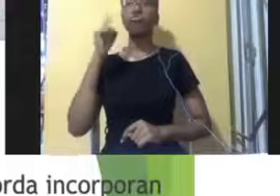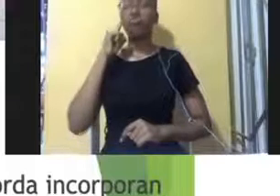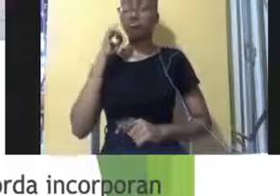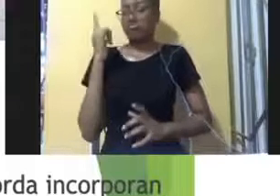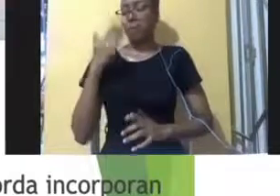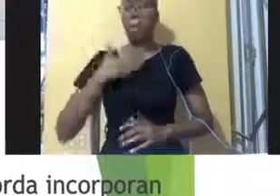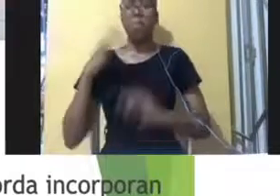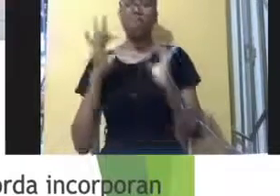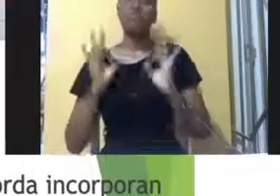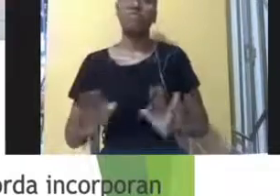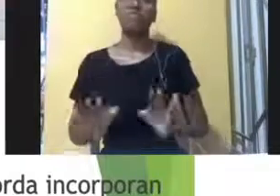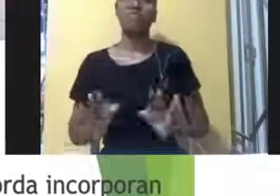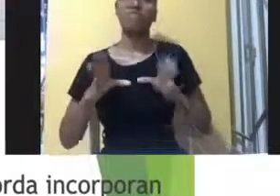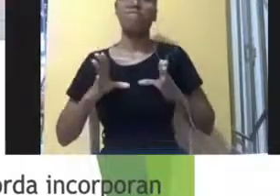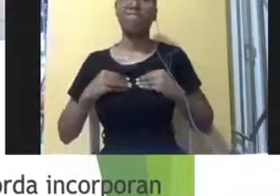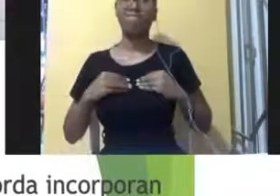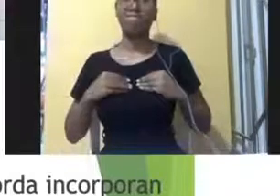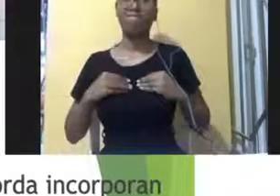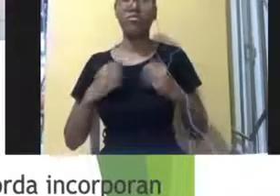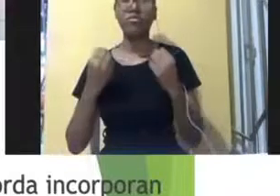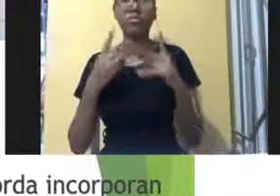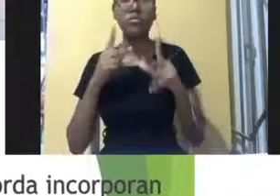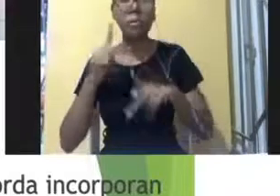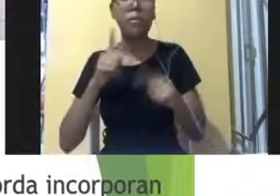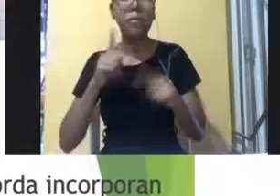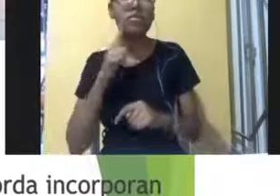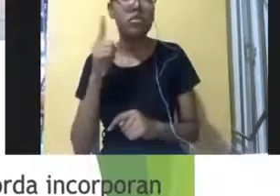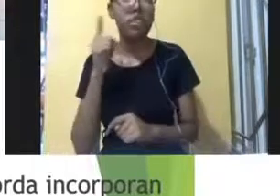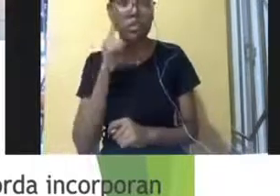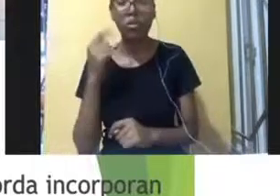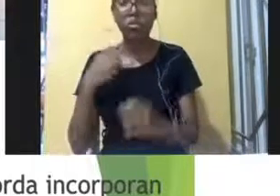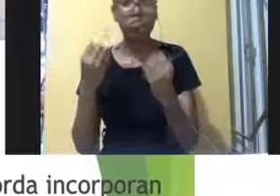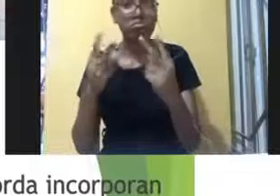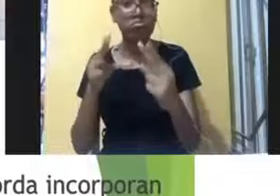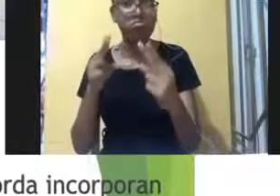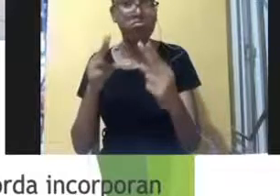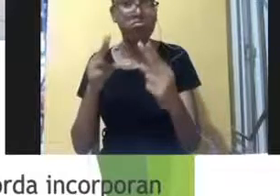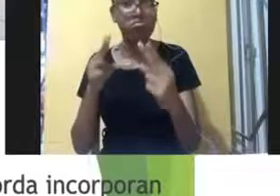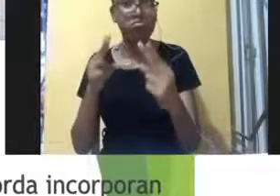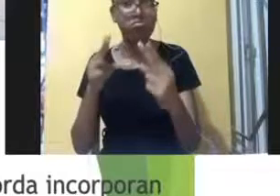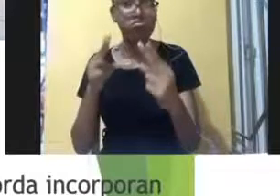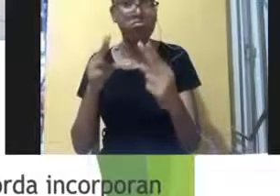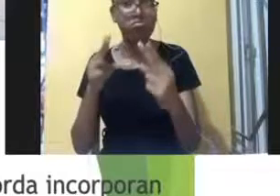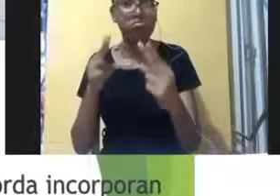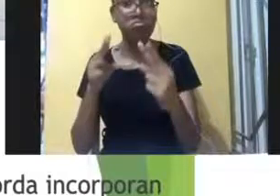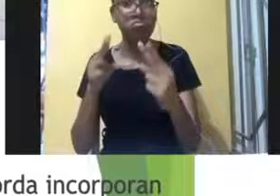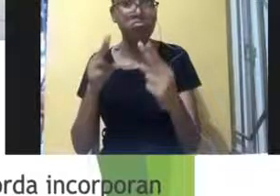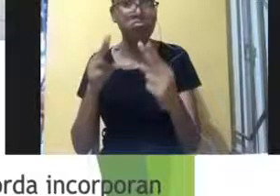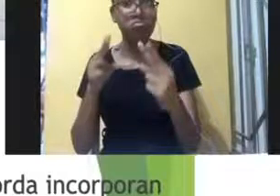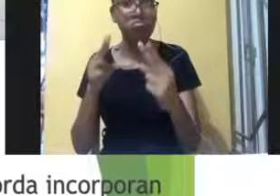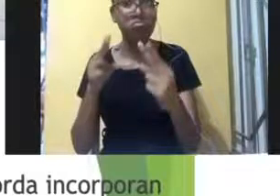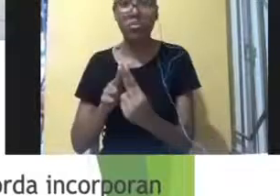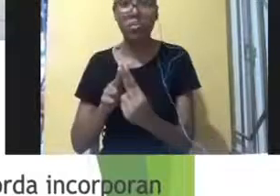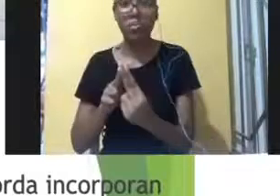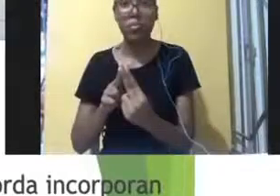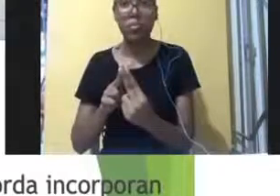Incluso muchas personas sordas, conozco muchas personas acá y las historias de muchas personas sordas en el mundo que